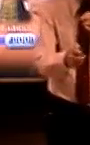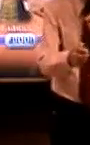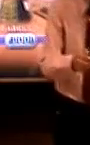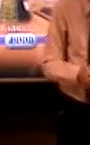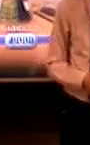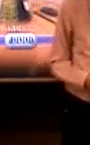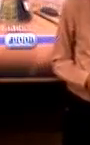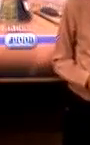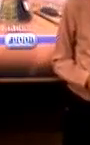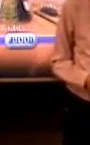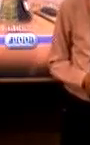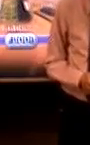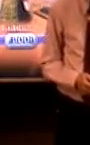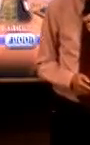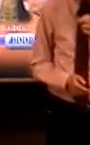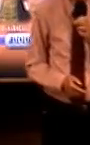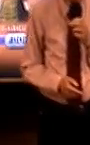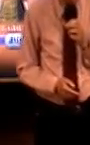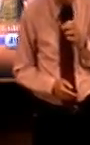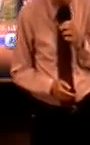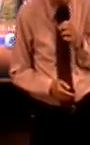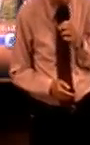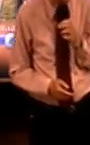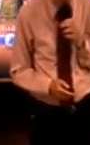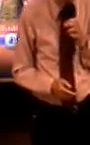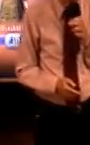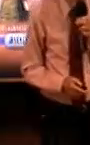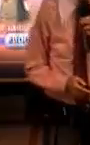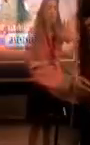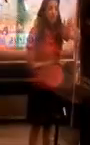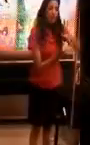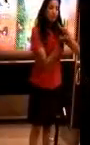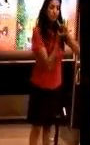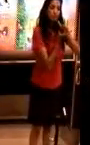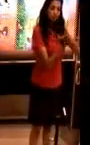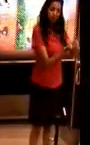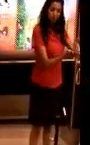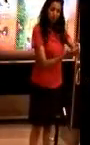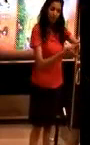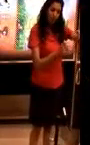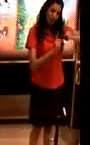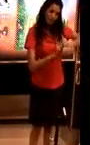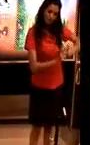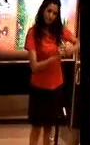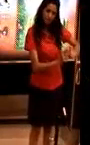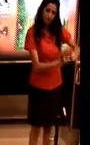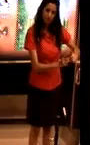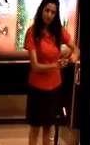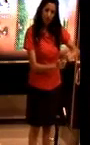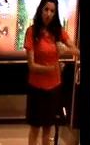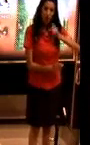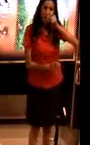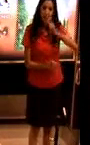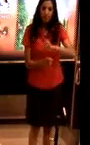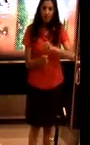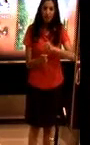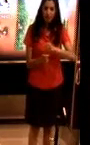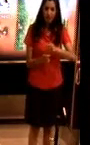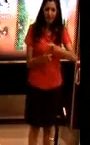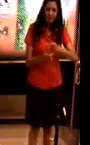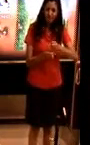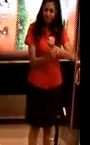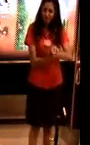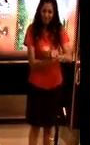11, leemos: el que es injusto, sea injusto todavía, y el que es inmundo, sea inmundo